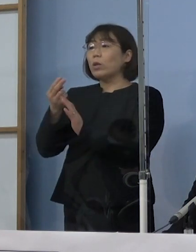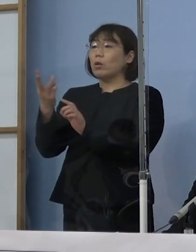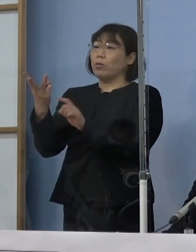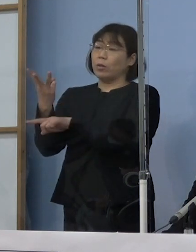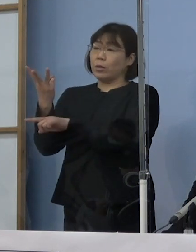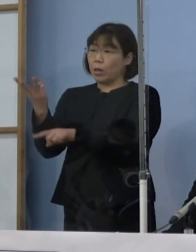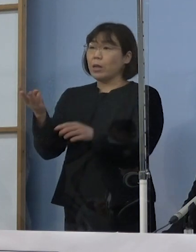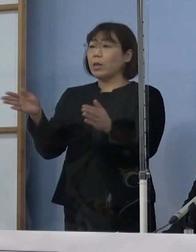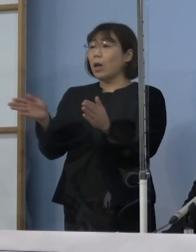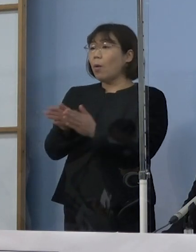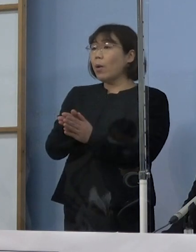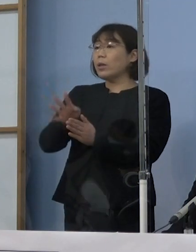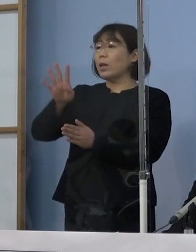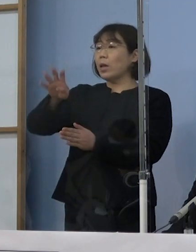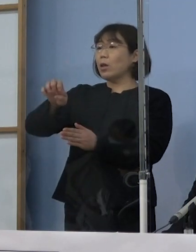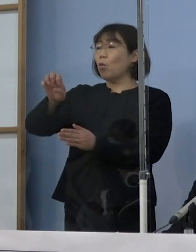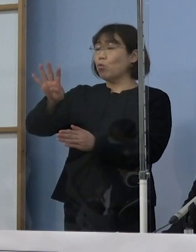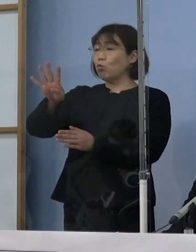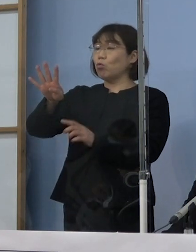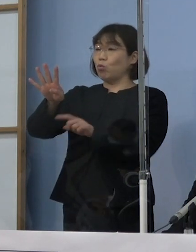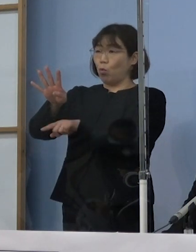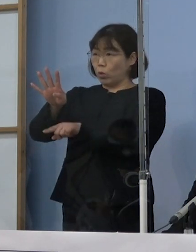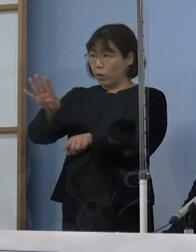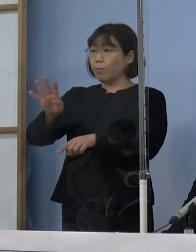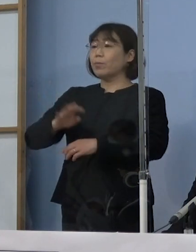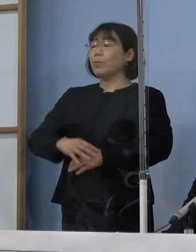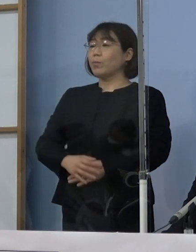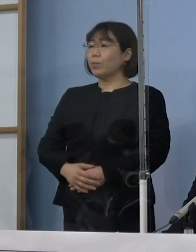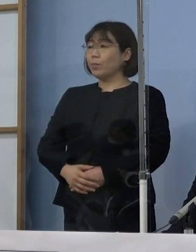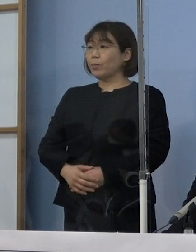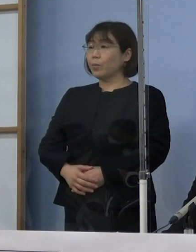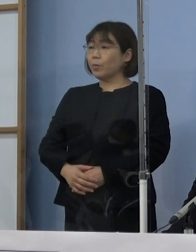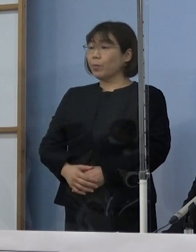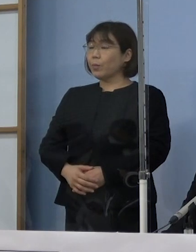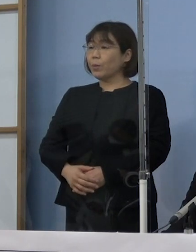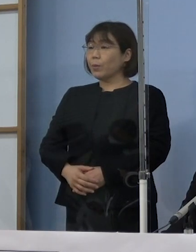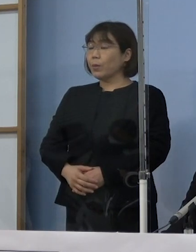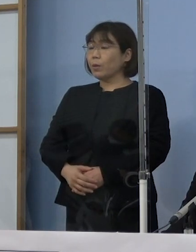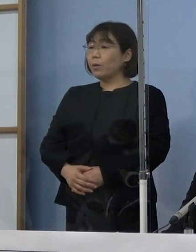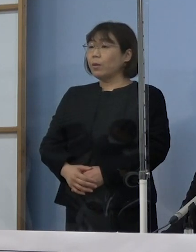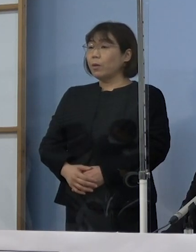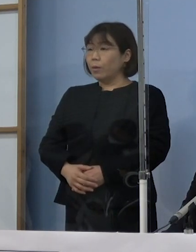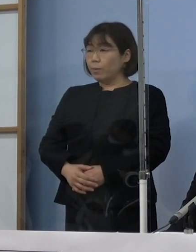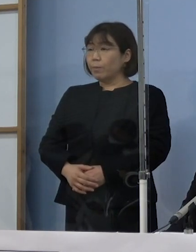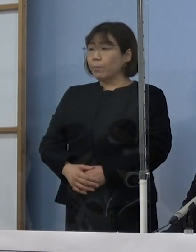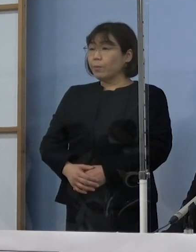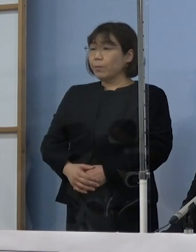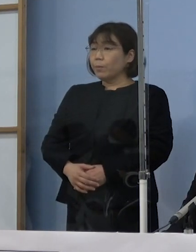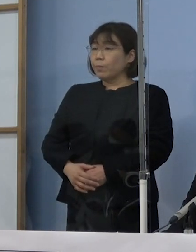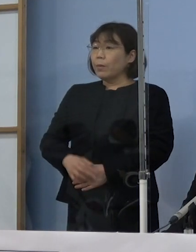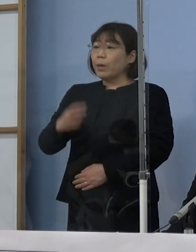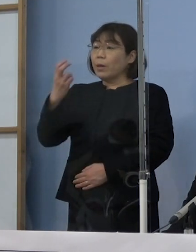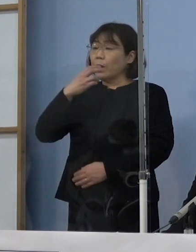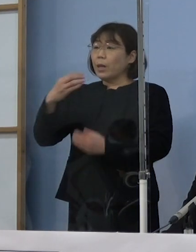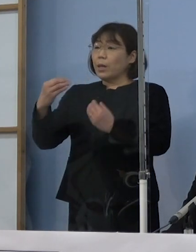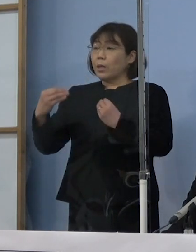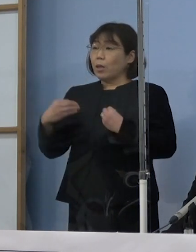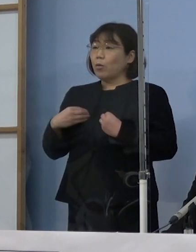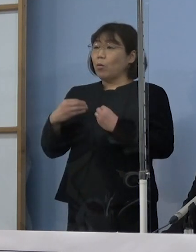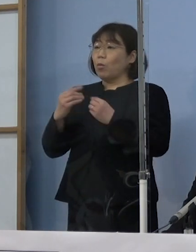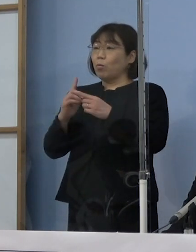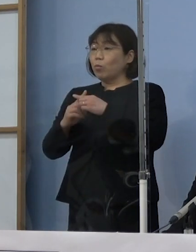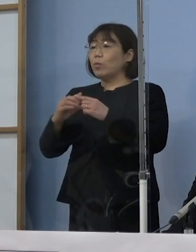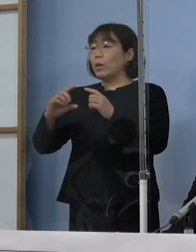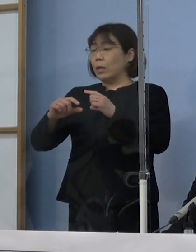名ですので合わせて44となっております。6つ目、検査の陽性率です